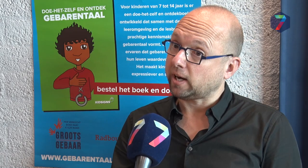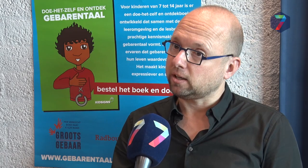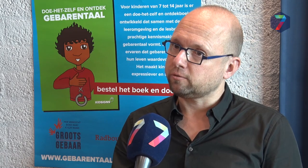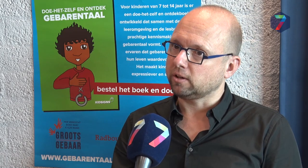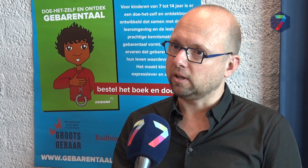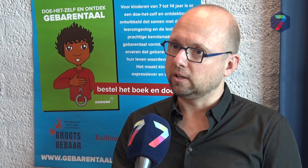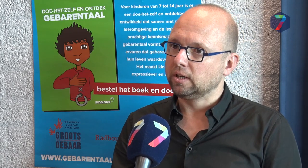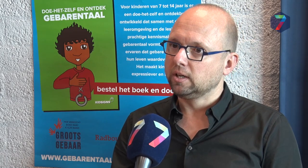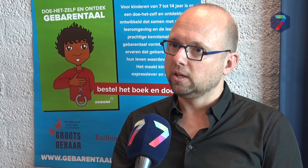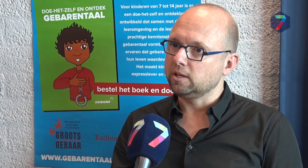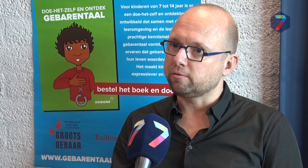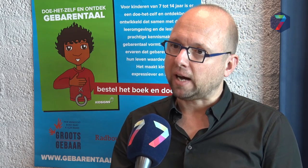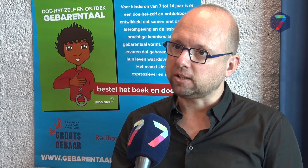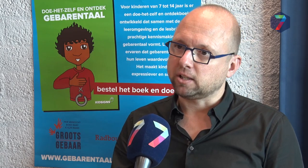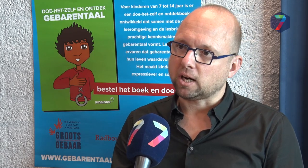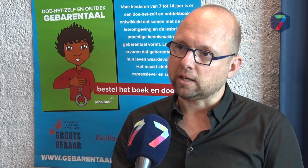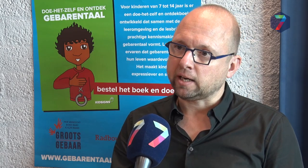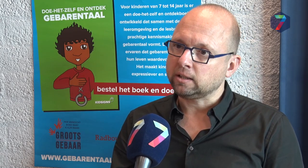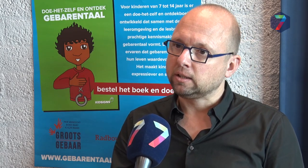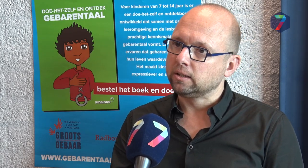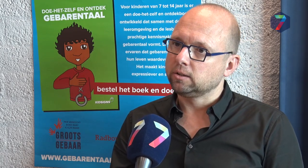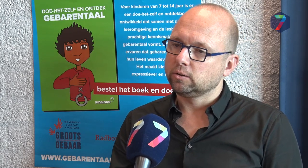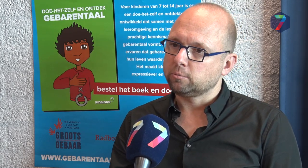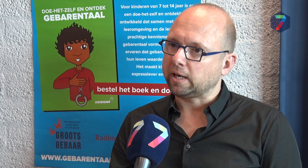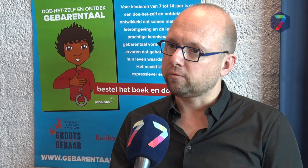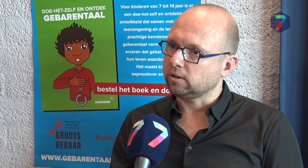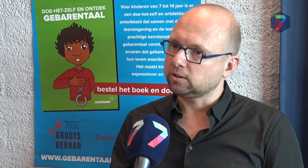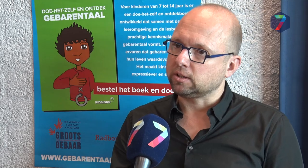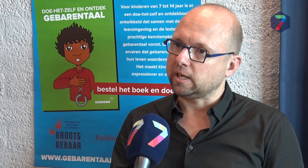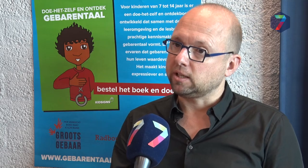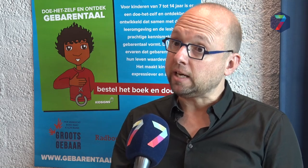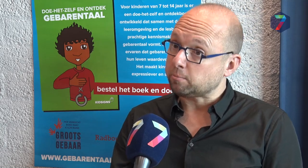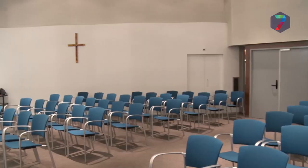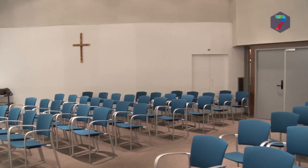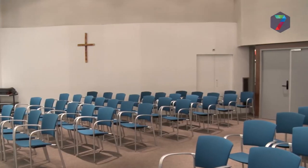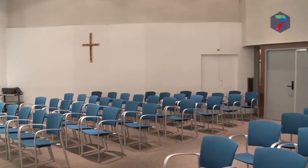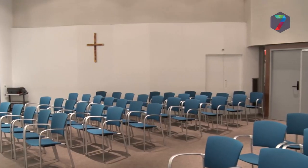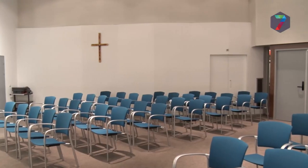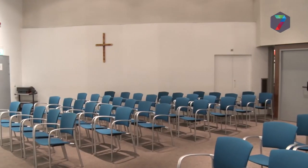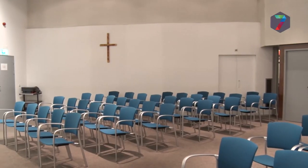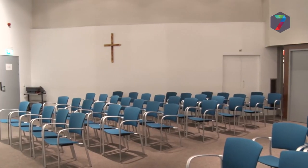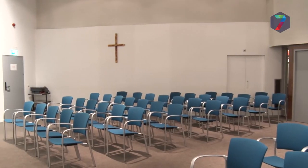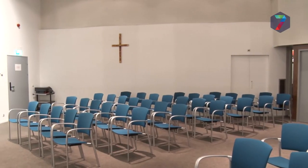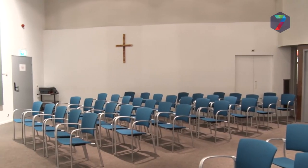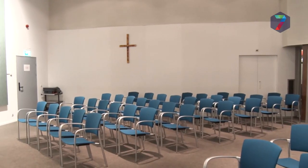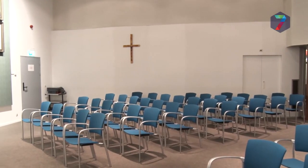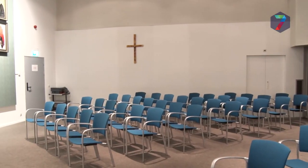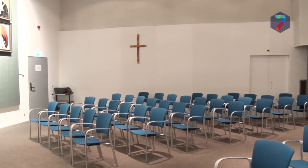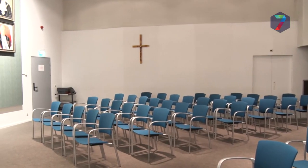eigenlijk van een nieuwe fase in je carrière. Dus in mijn geval is dat een lezing in gebarentaal. Ik ga dat in gebarentaal doen en die wordt